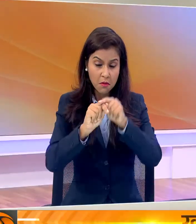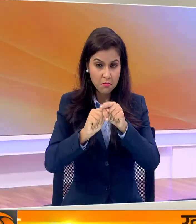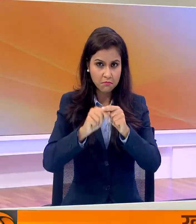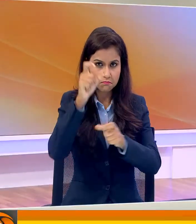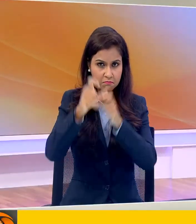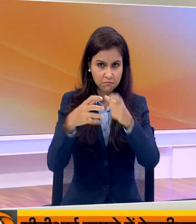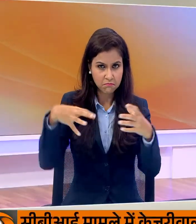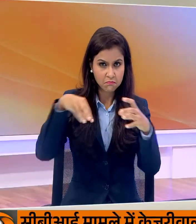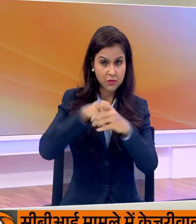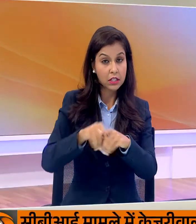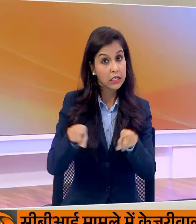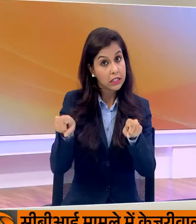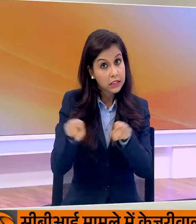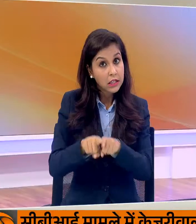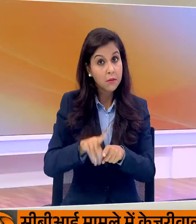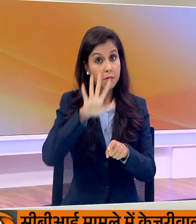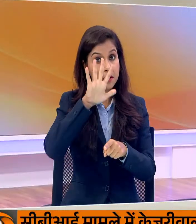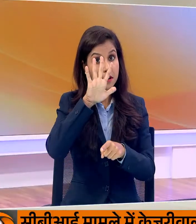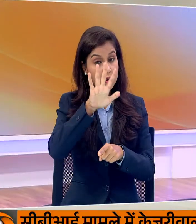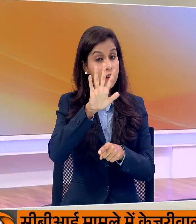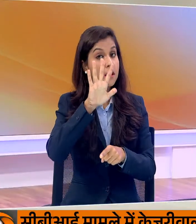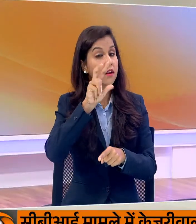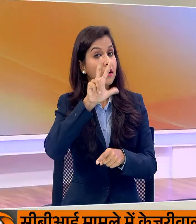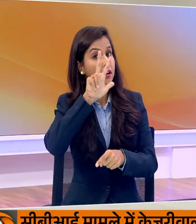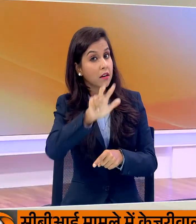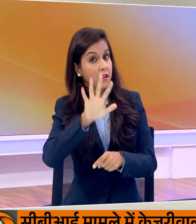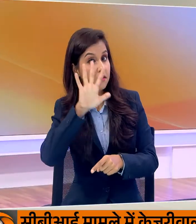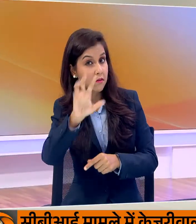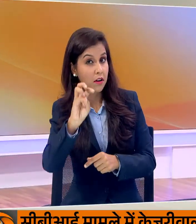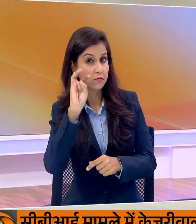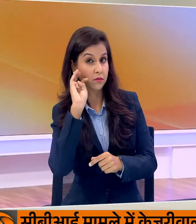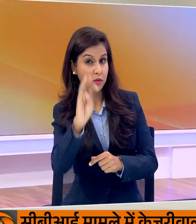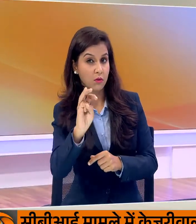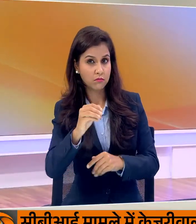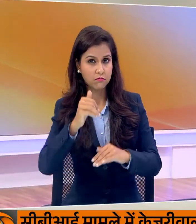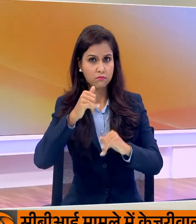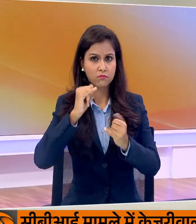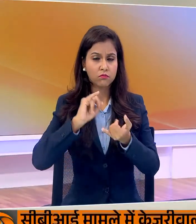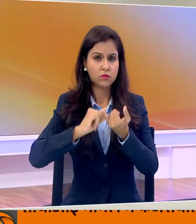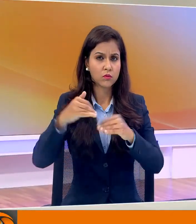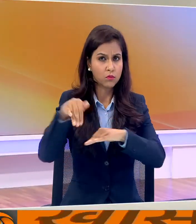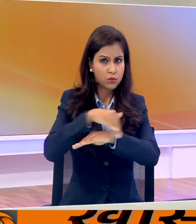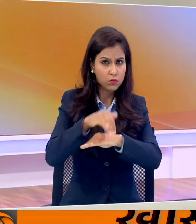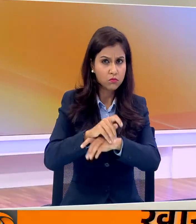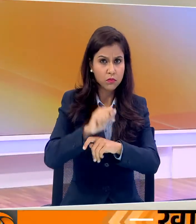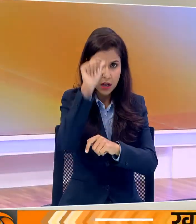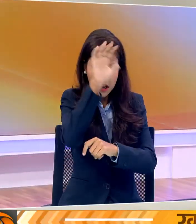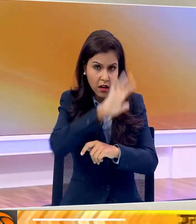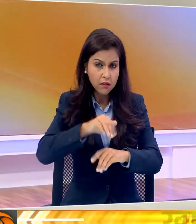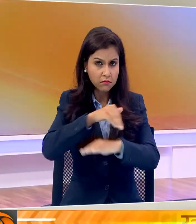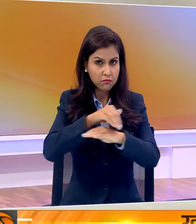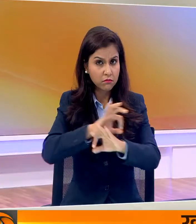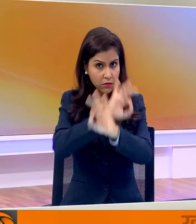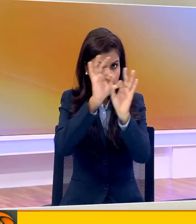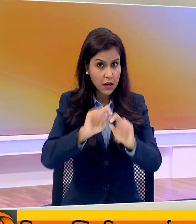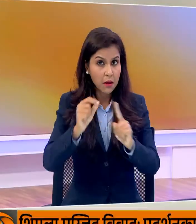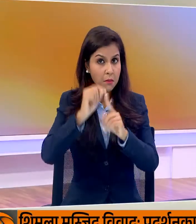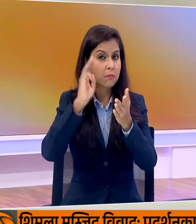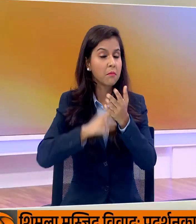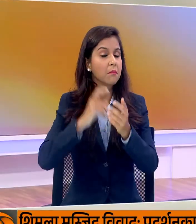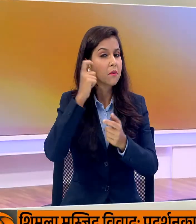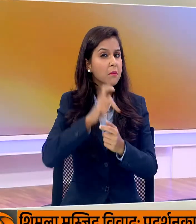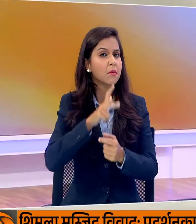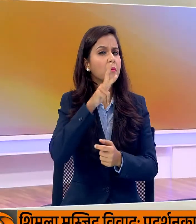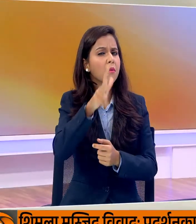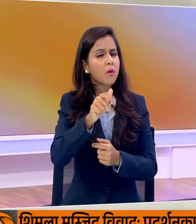वहीं 85,000 इंजीनियर शोधकर्ता भारत तैयार कर रहा है। प्रधानमंत्री ने बताया कि भारत ने